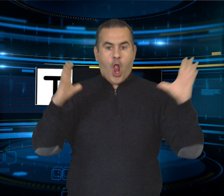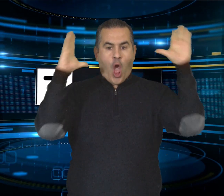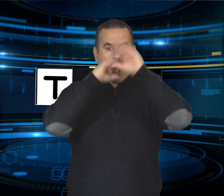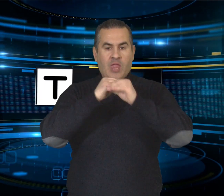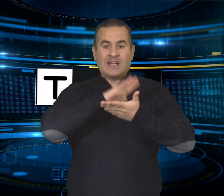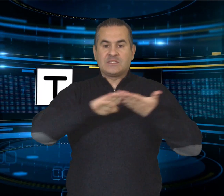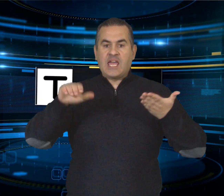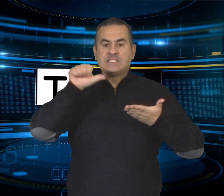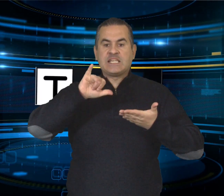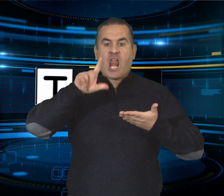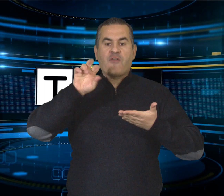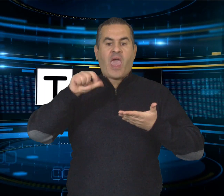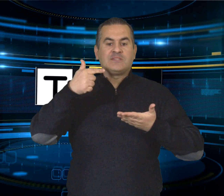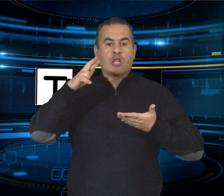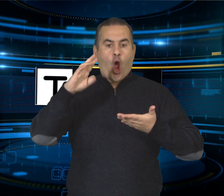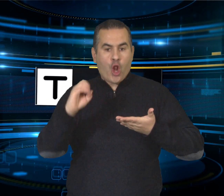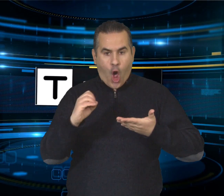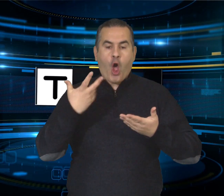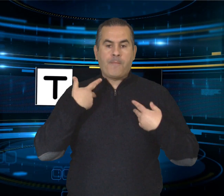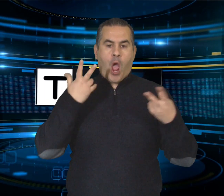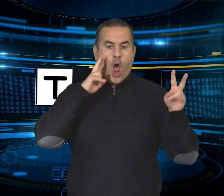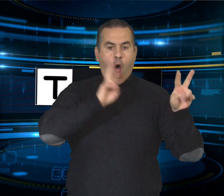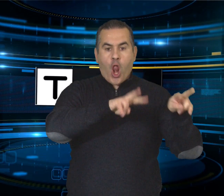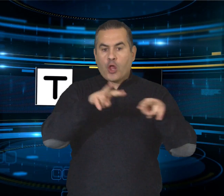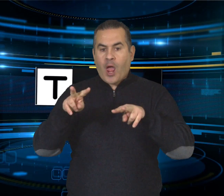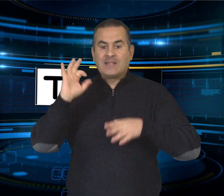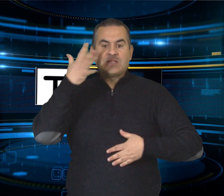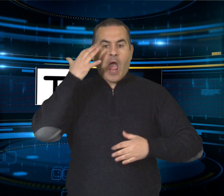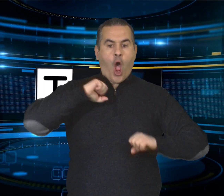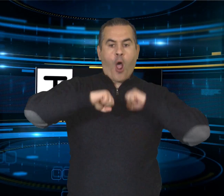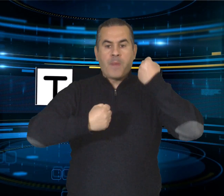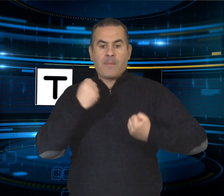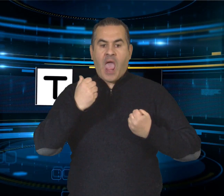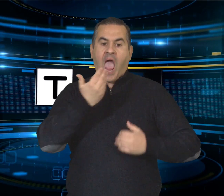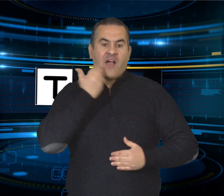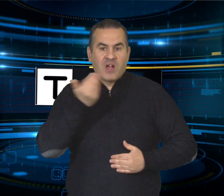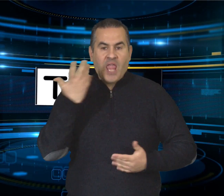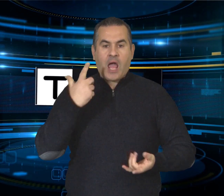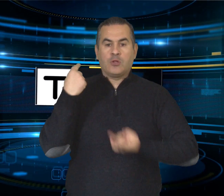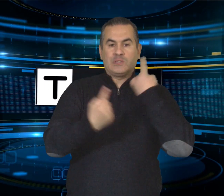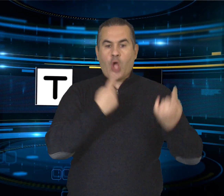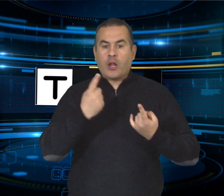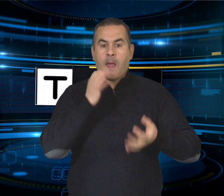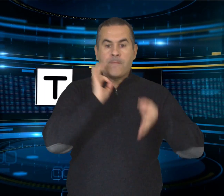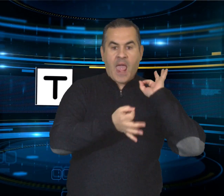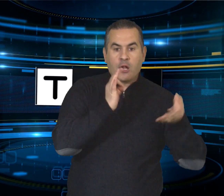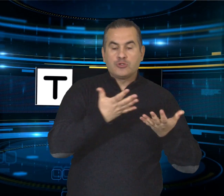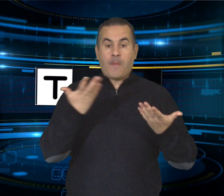anno, ha illustrato quali siano i comportamenti da evitare per non creare situazioni di pericolo e per festeggiare il Capodanno in sicurezza e in maniera